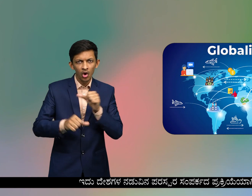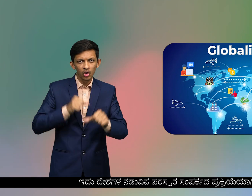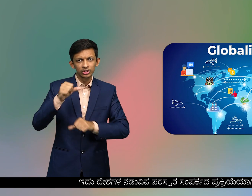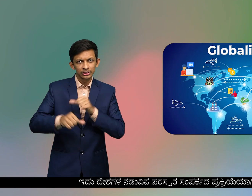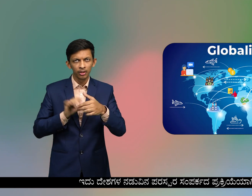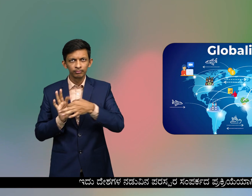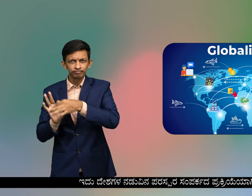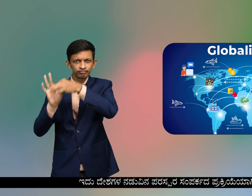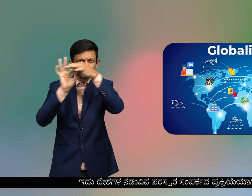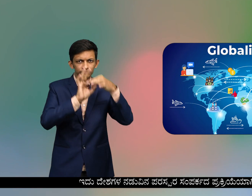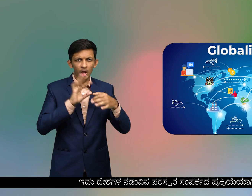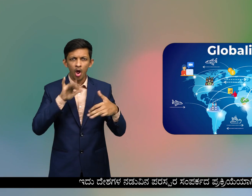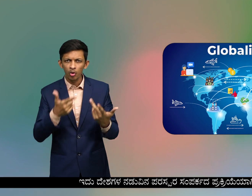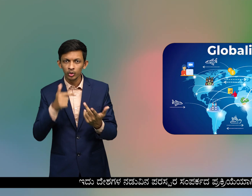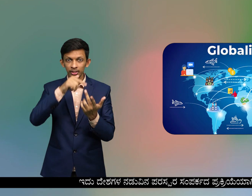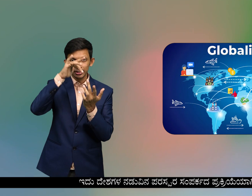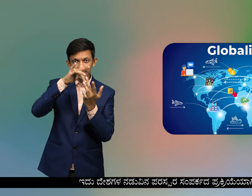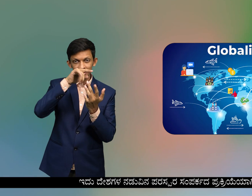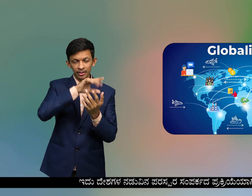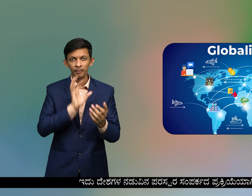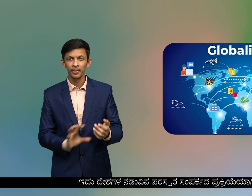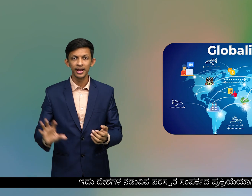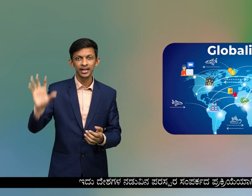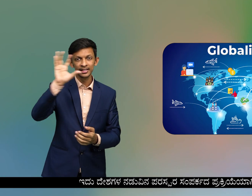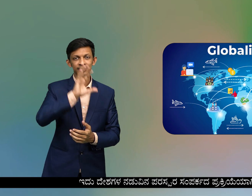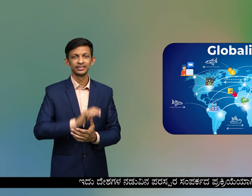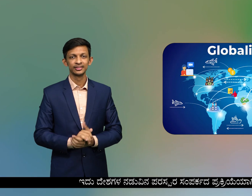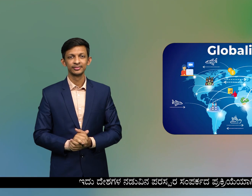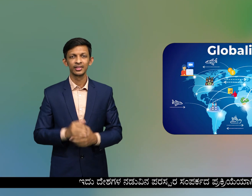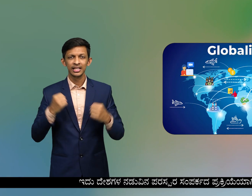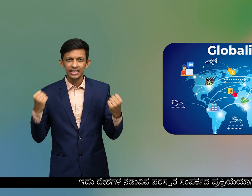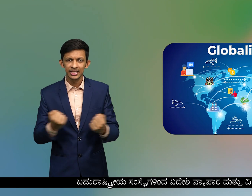ಇದು ದೇಶಗಳ ನಡುವಿನ ಪರಸ್ಪರ ಸಂಪರ್ಕದ ಪ್ರಕ್ರಿಯೆಯಾಗಿದೆ.